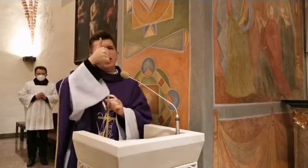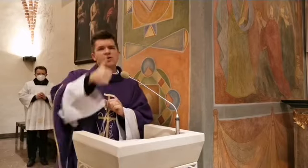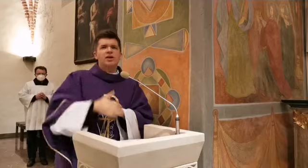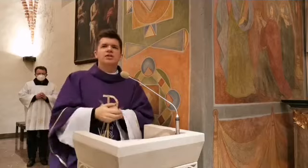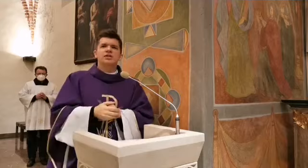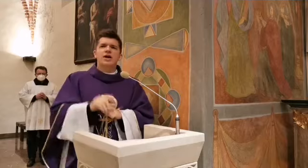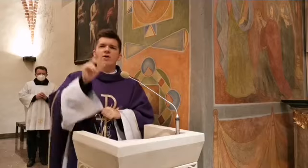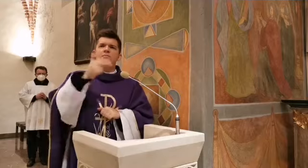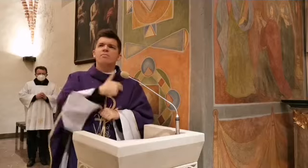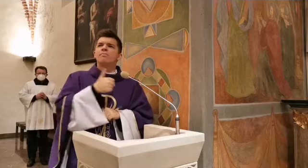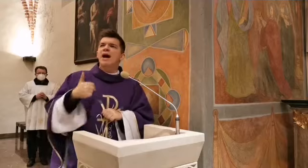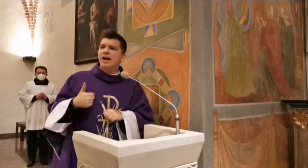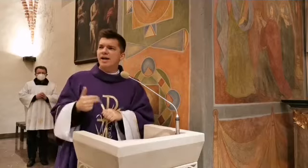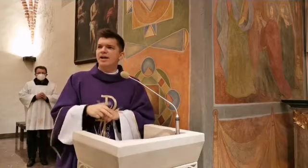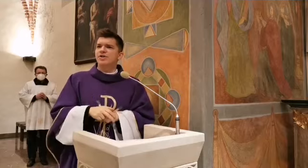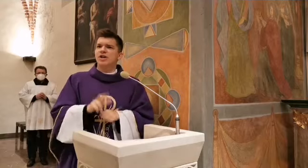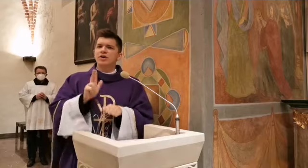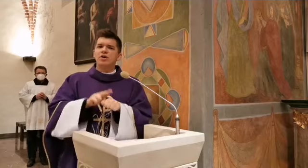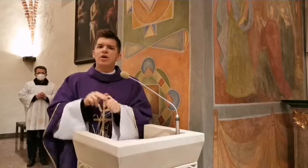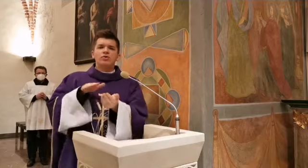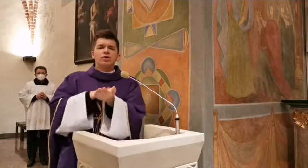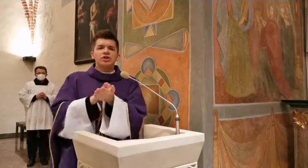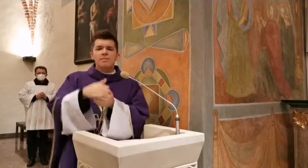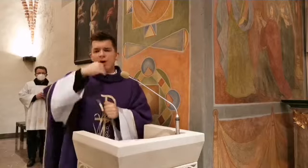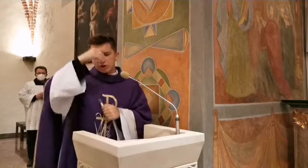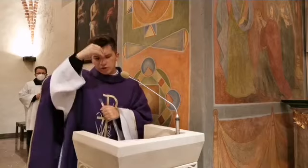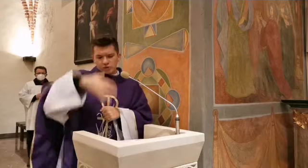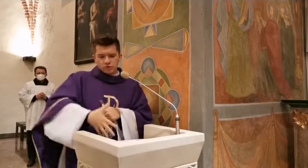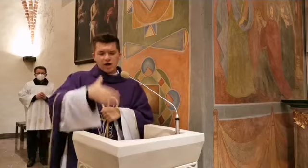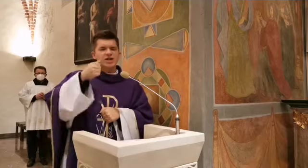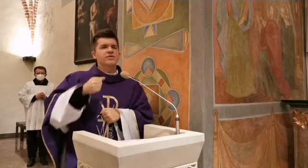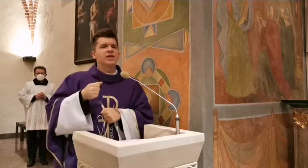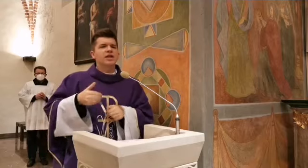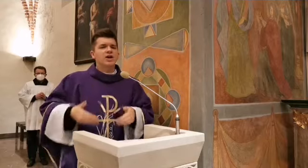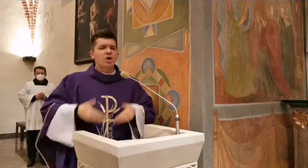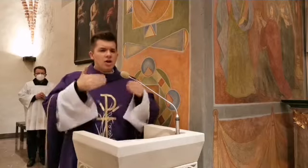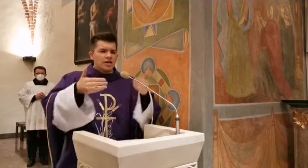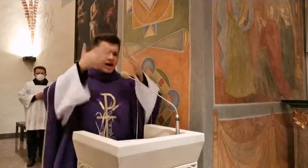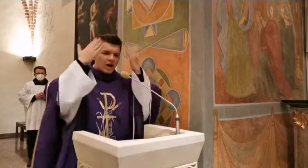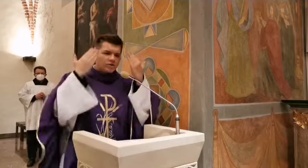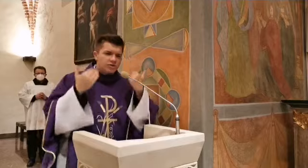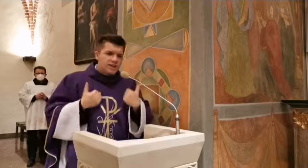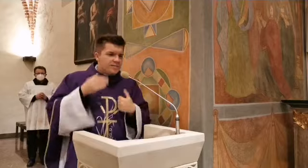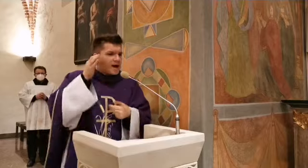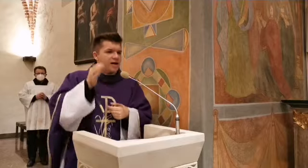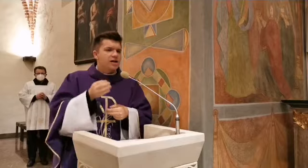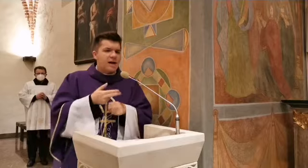Syna Jego jedynego, Pana naszego, który się począł z Ducha Świętego,